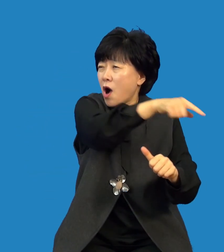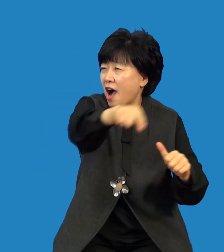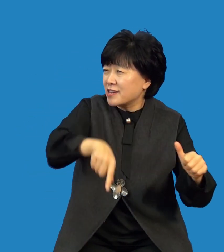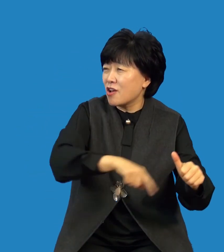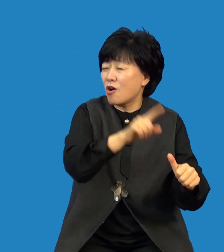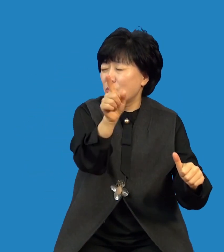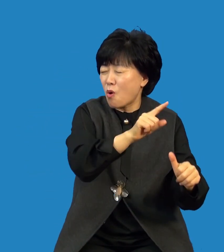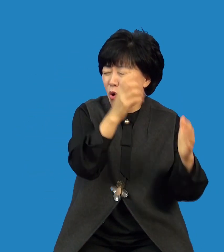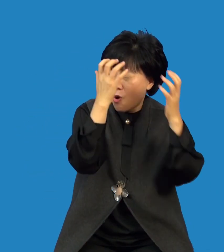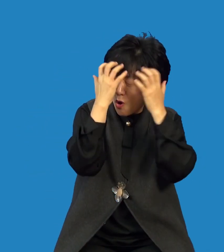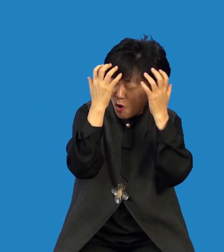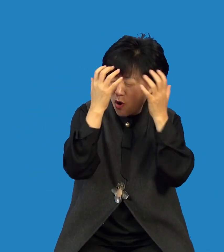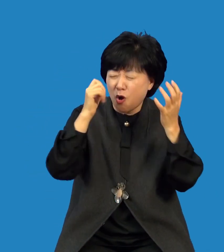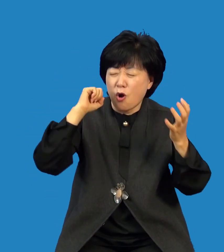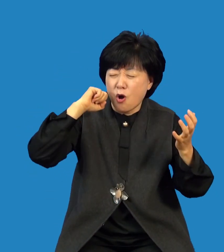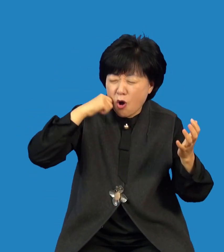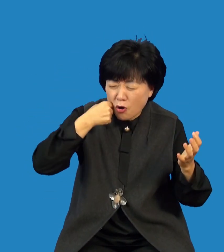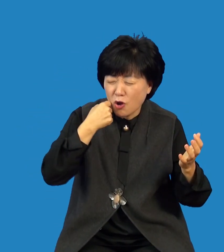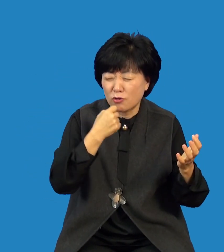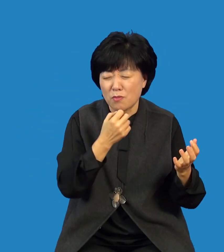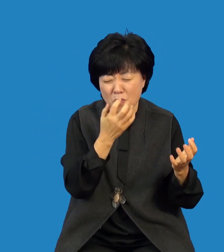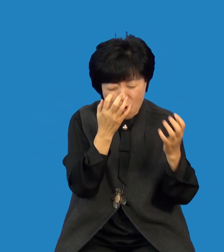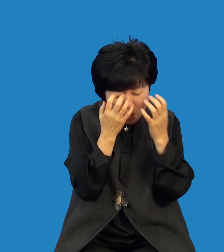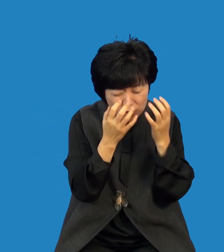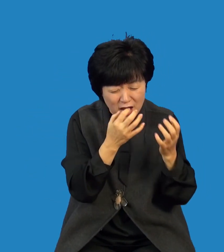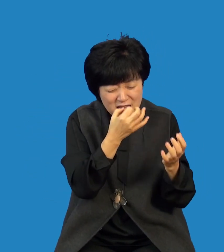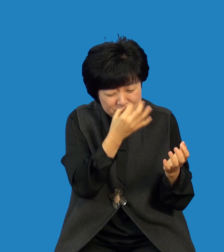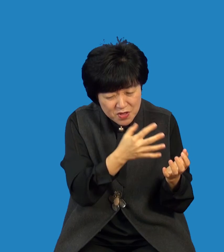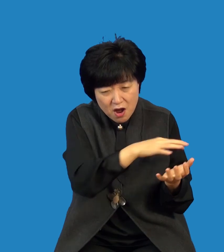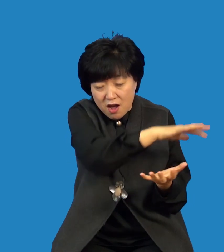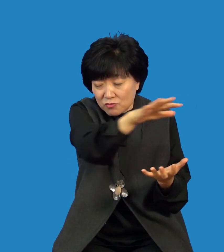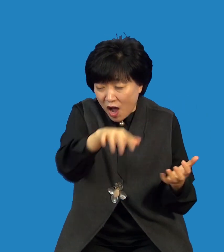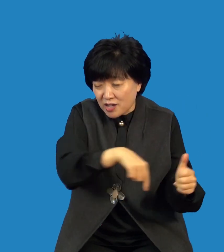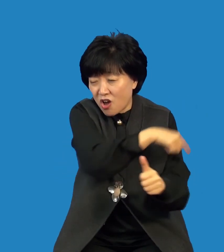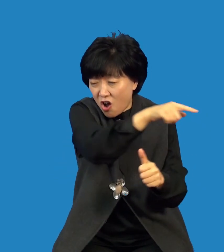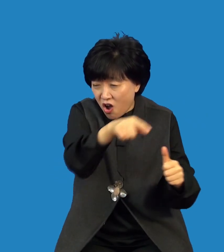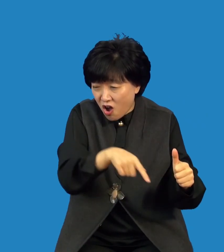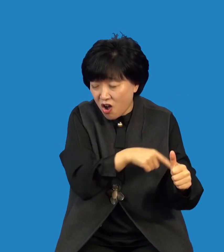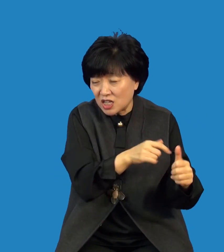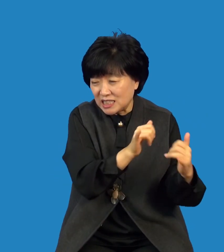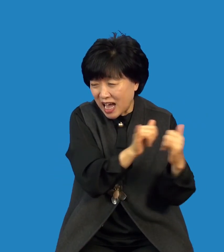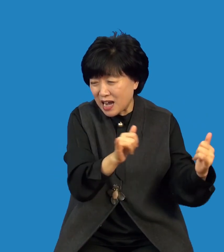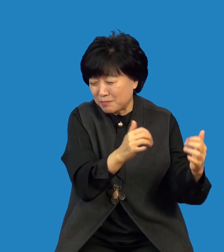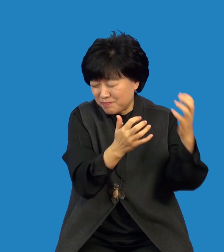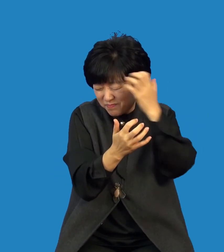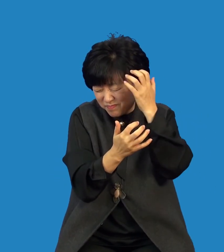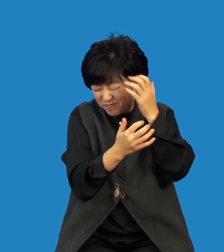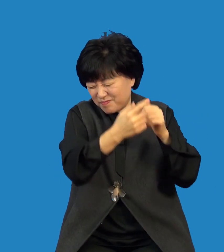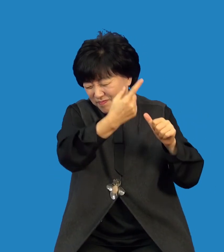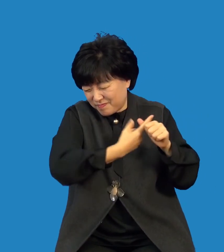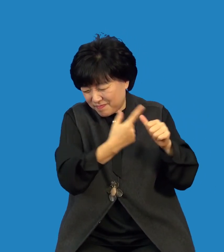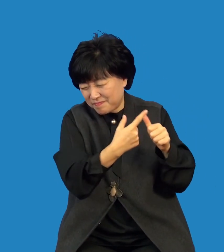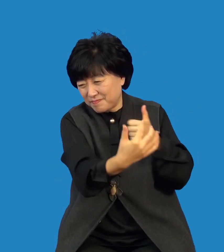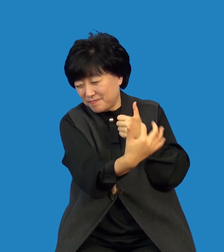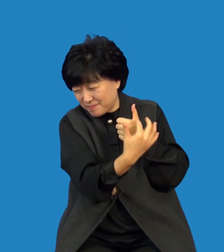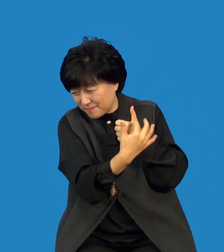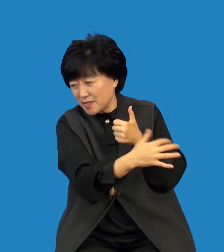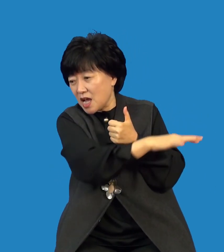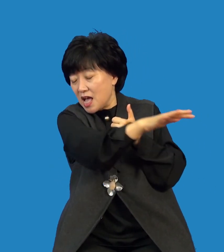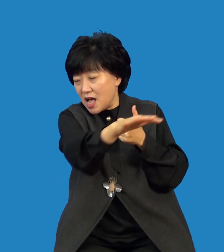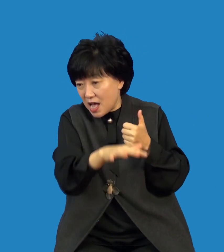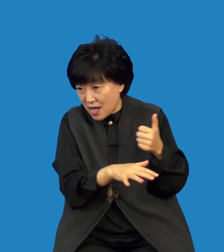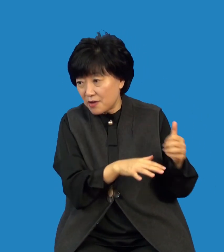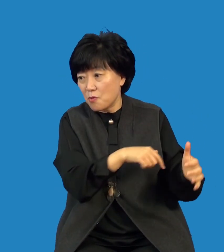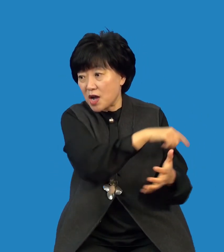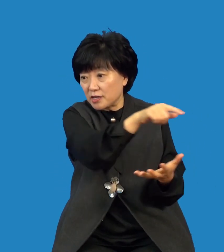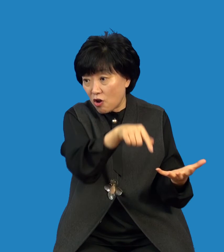거예요. 평안이라고 하는 건 환경에서 오는 것도 아니고 사람 때문에 오는 것도 아니구나. 사람이 나를 속썩여가지고서 내가 불안한 것도 아니고,